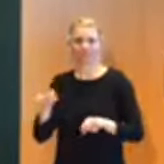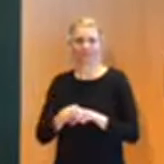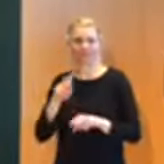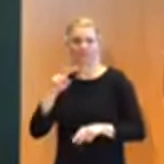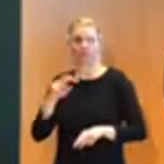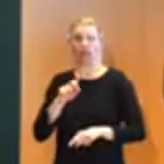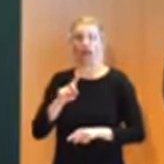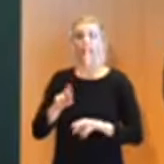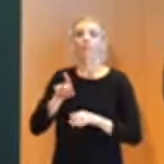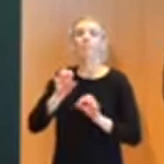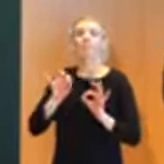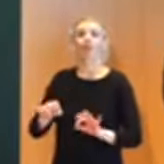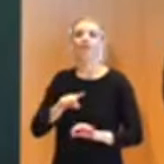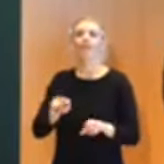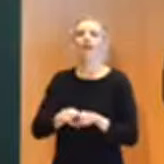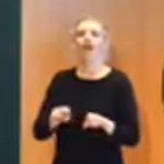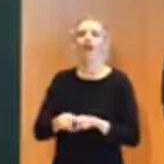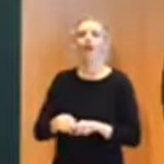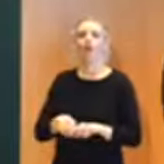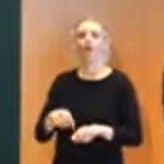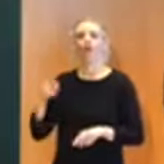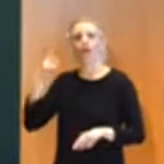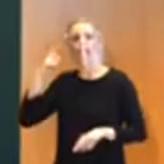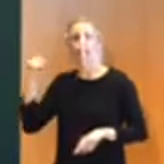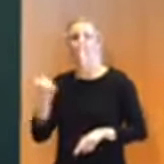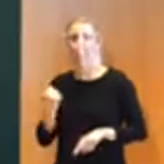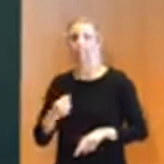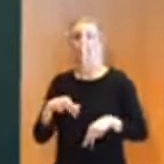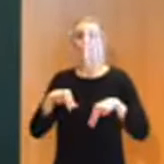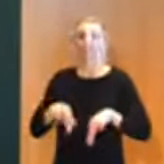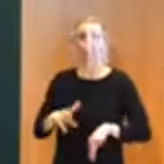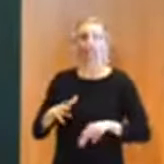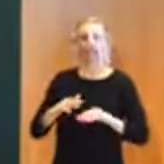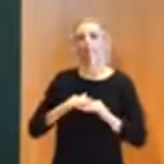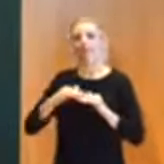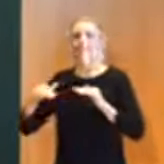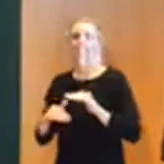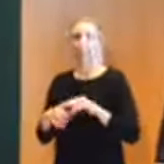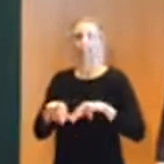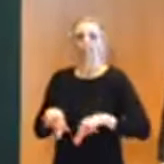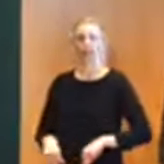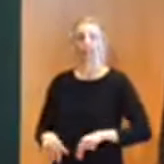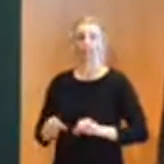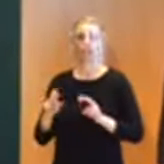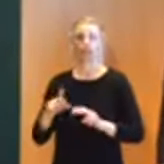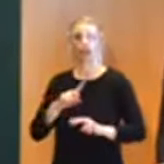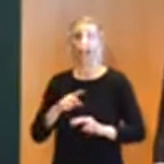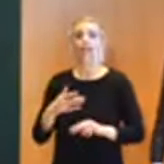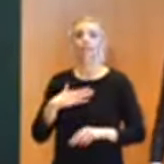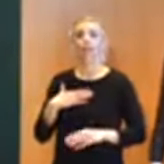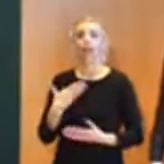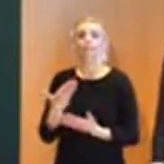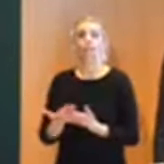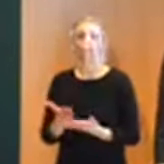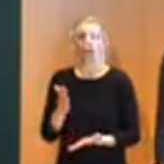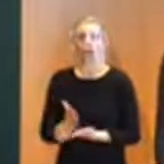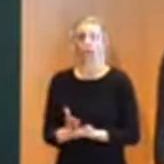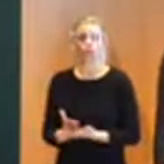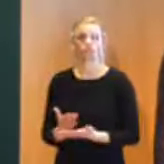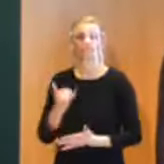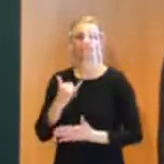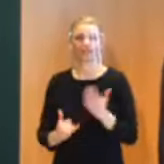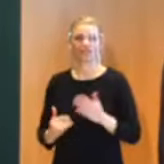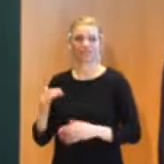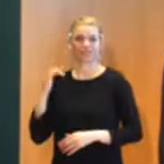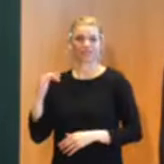teraz za takéto lacné chytráčenie, že no, nebudem premiér, budem vicepremiér, v poriadku, len potom stráca zmysel moja ponuka. A áno,